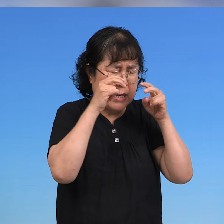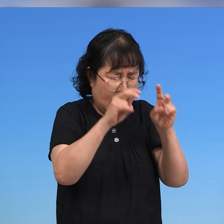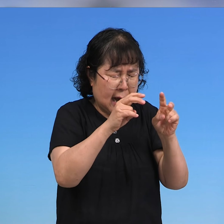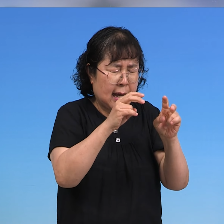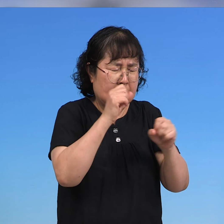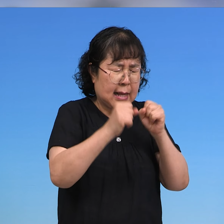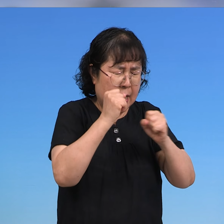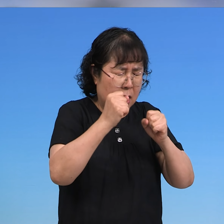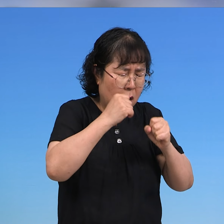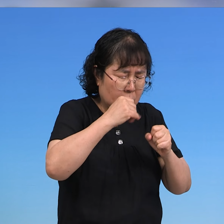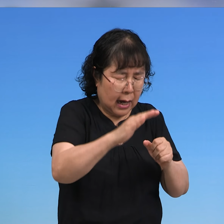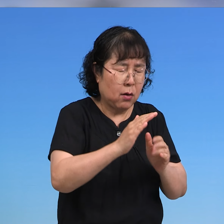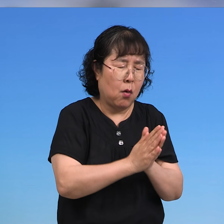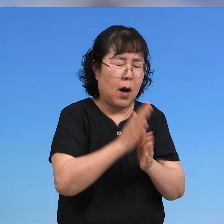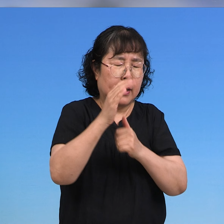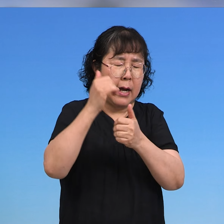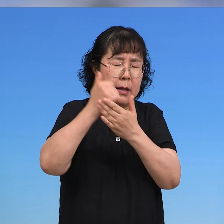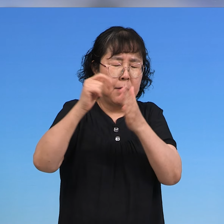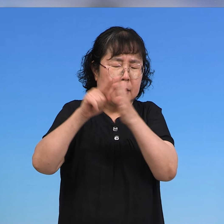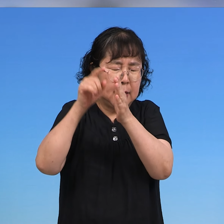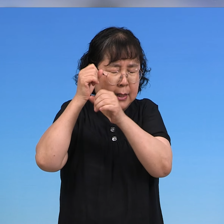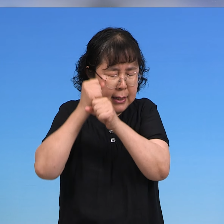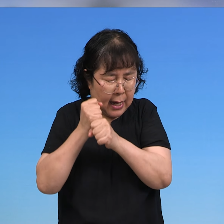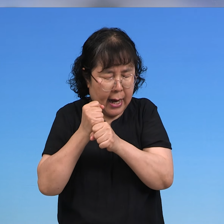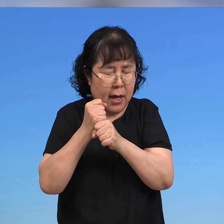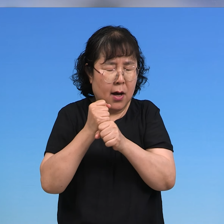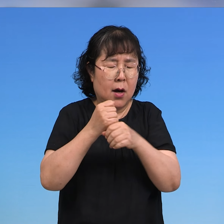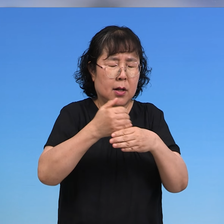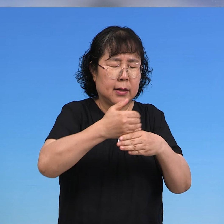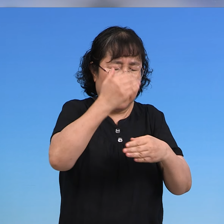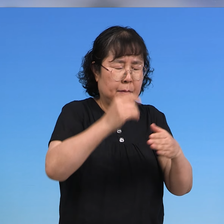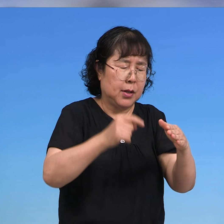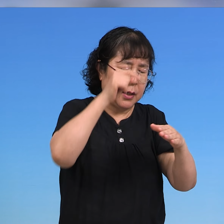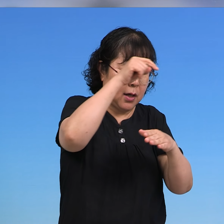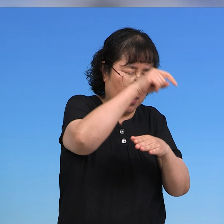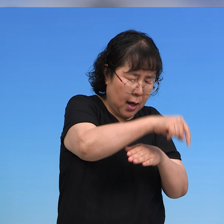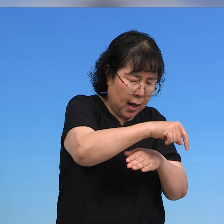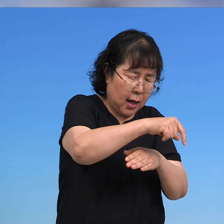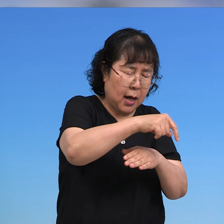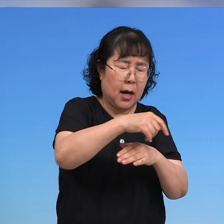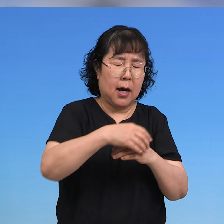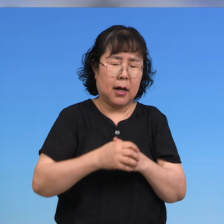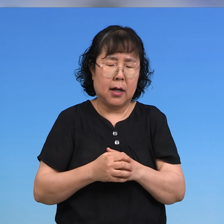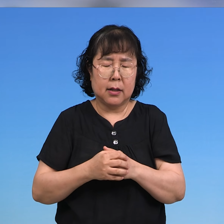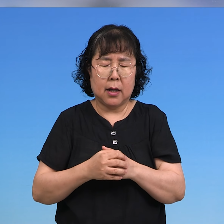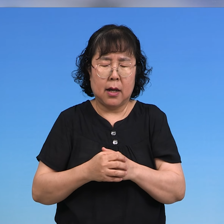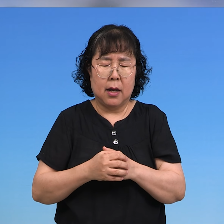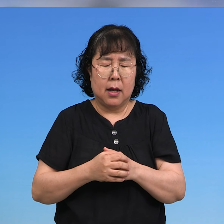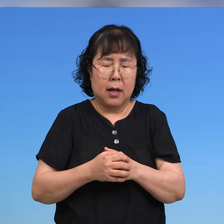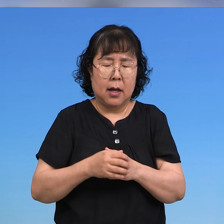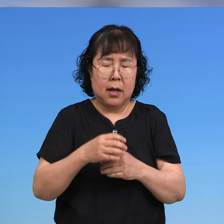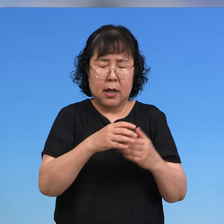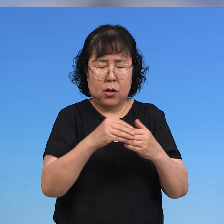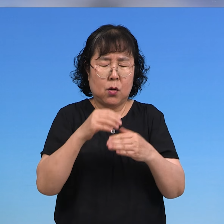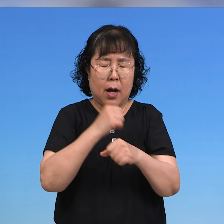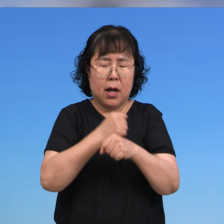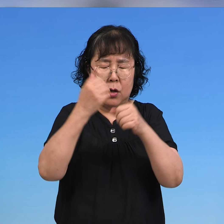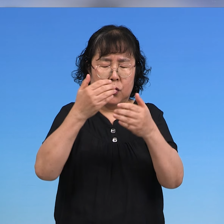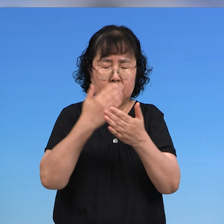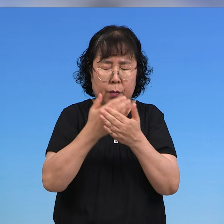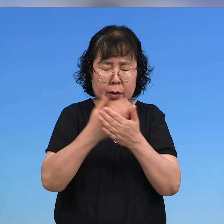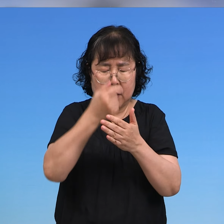뛰어넘는 내 모습을 하나님 앞에 상상하면서 꿈을 꾸며 나아가도록 인도하여 주시옵소서. 예배 드리러 오기